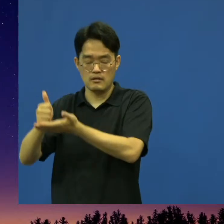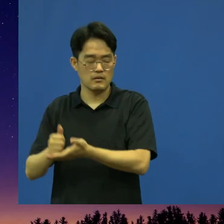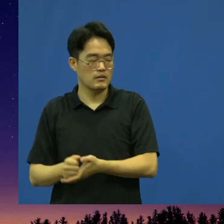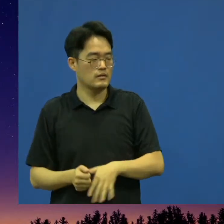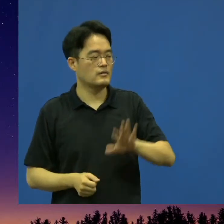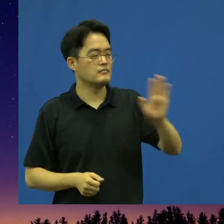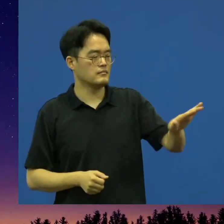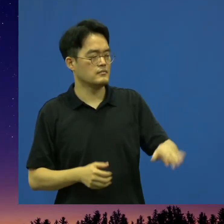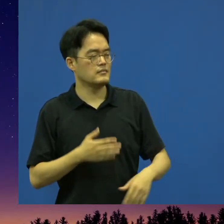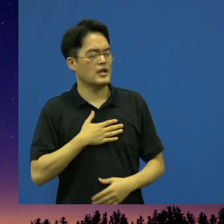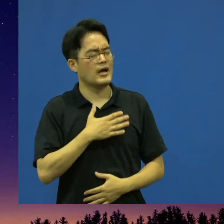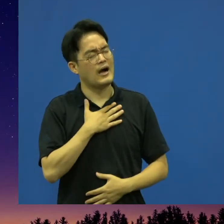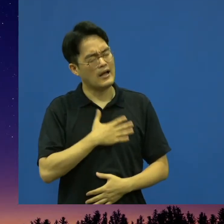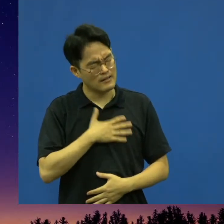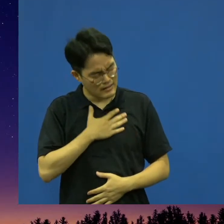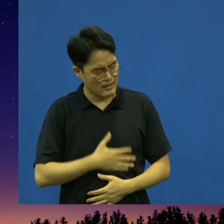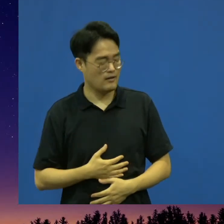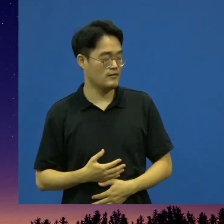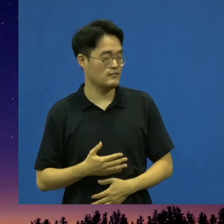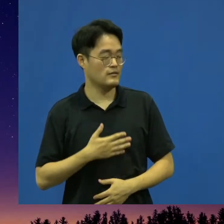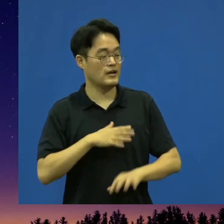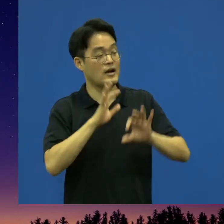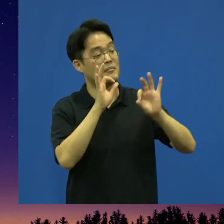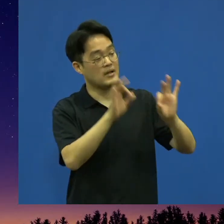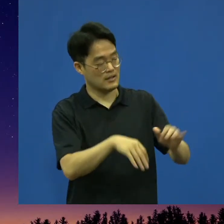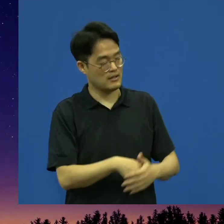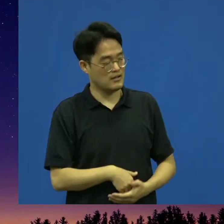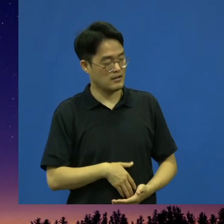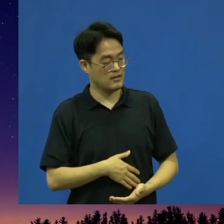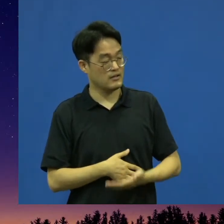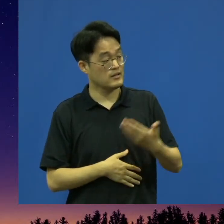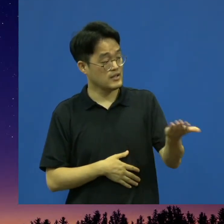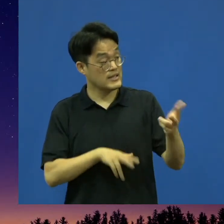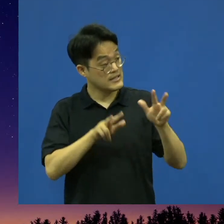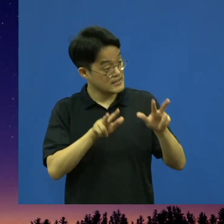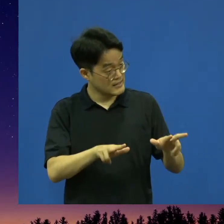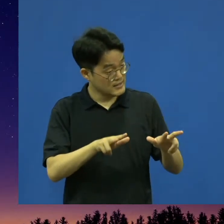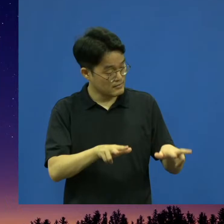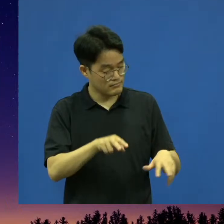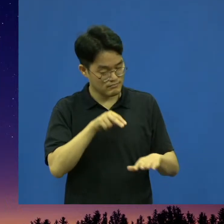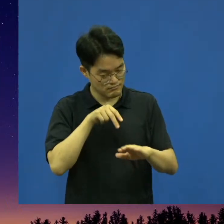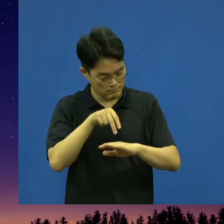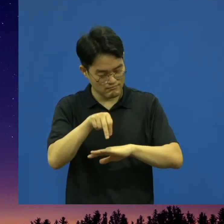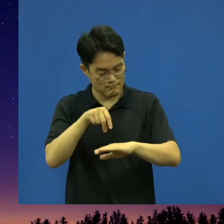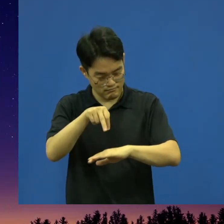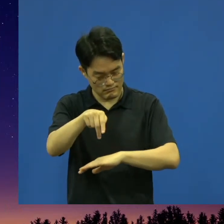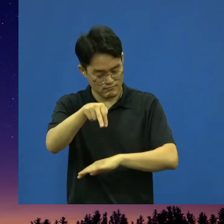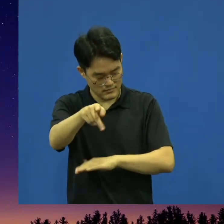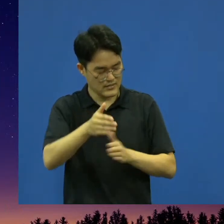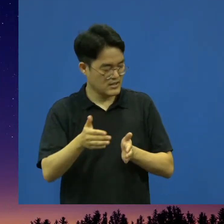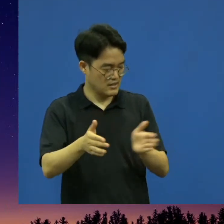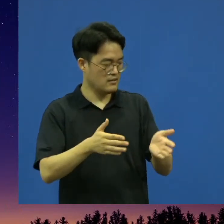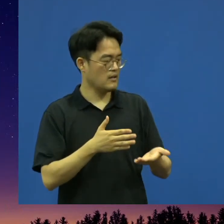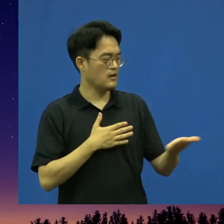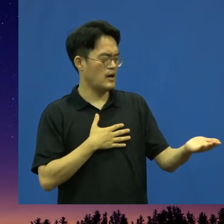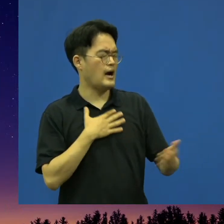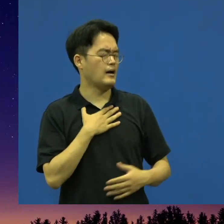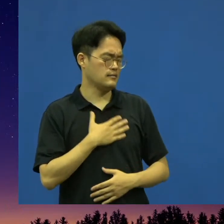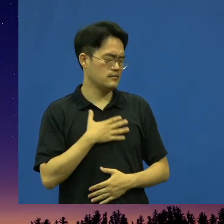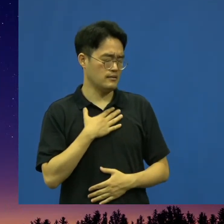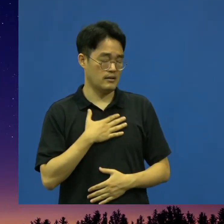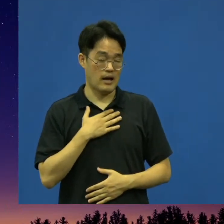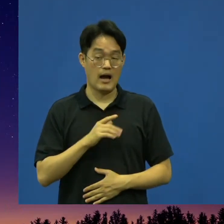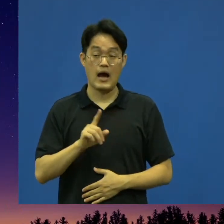내가 안다, 네가 지금 걸어가고 있는 거 어떤 길인지 내가 안다, 이런 거 한 번씩